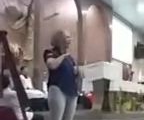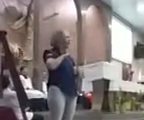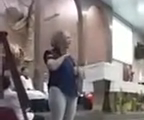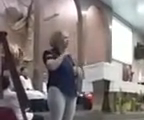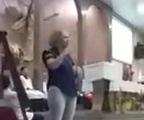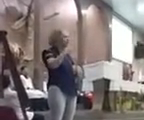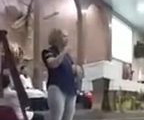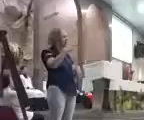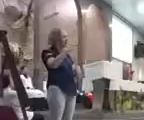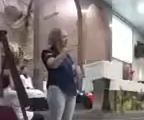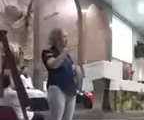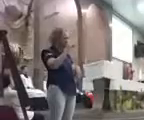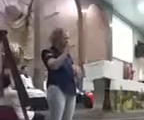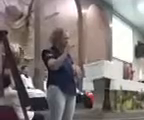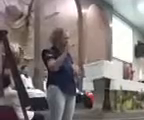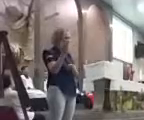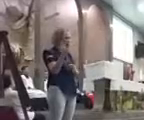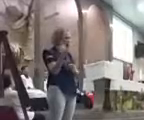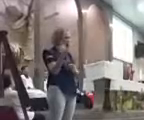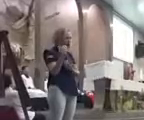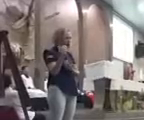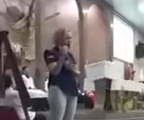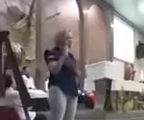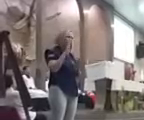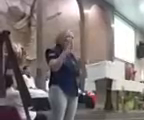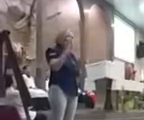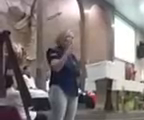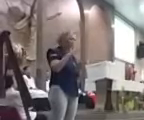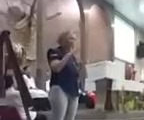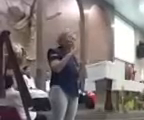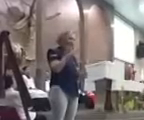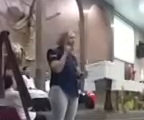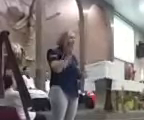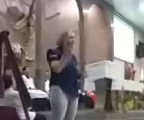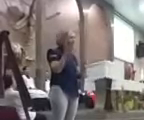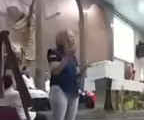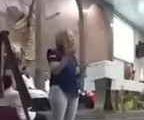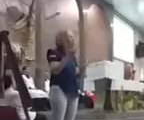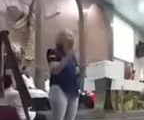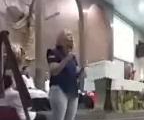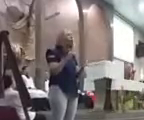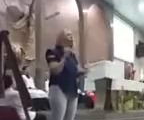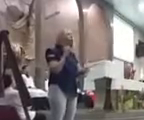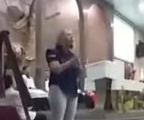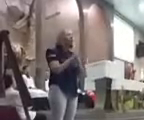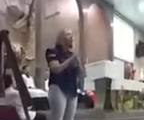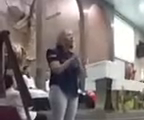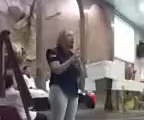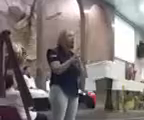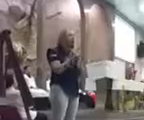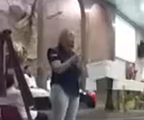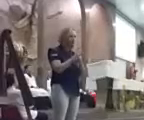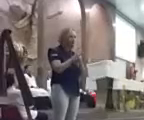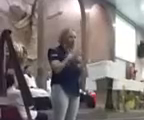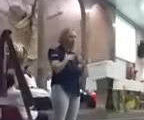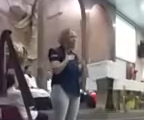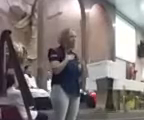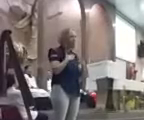Significa 500 famílias. Cada movimento com suas famílias. Onde é que